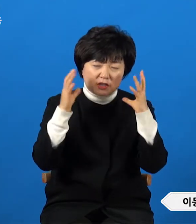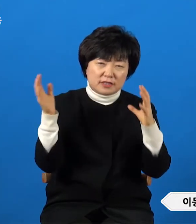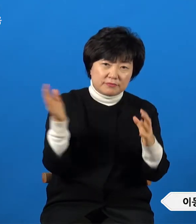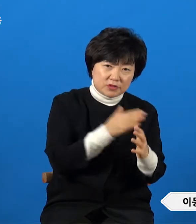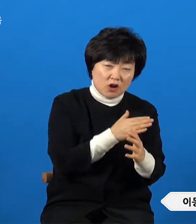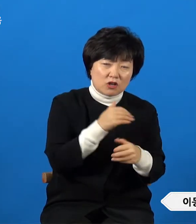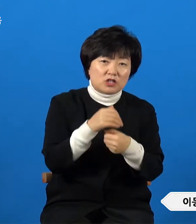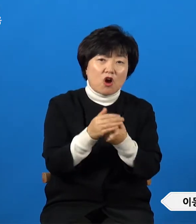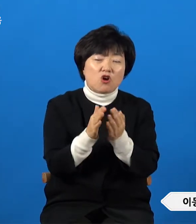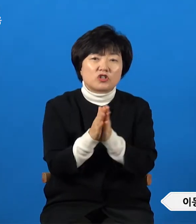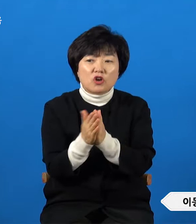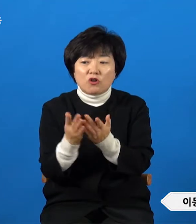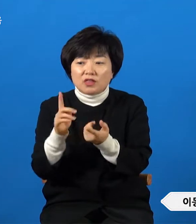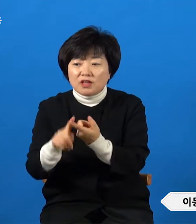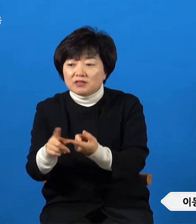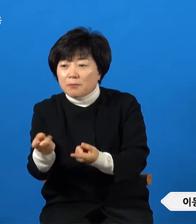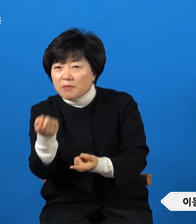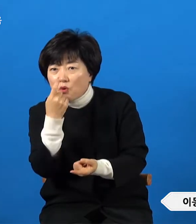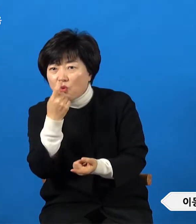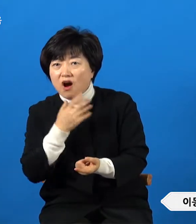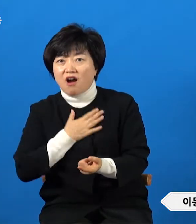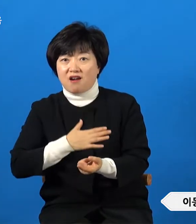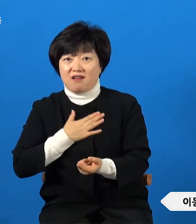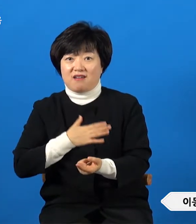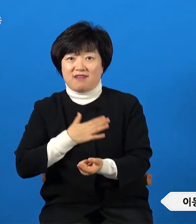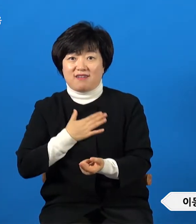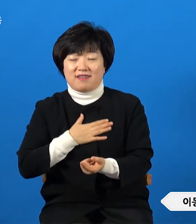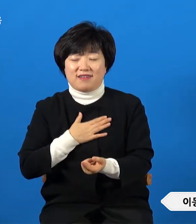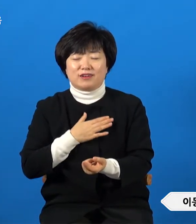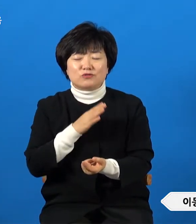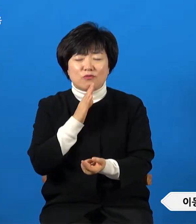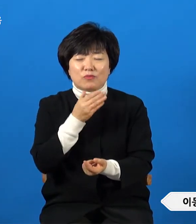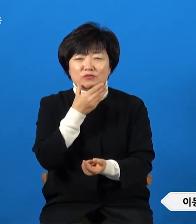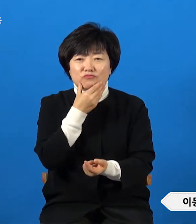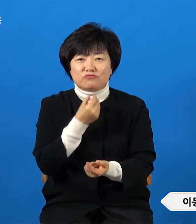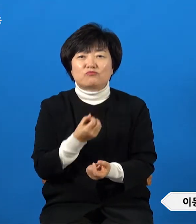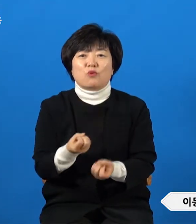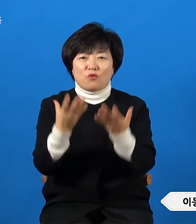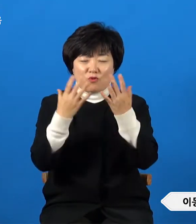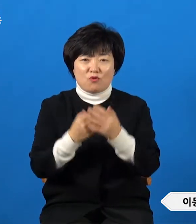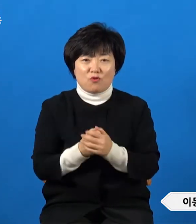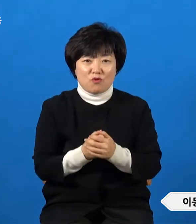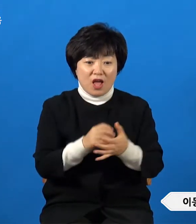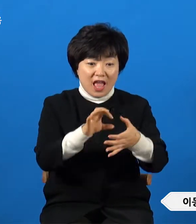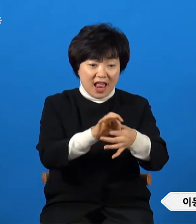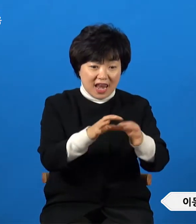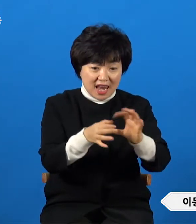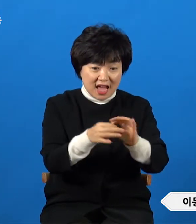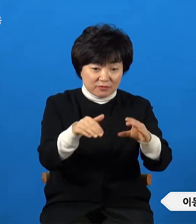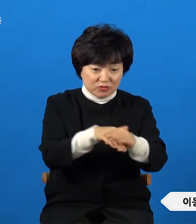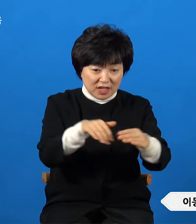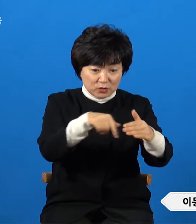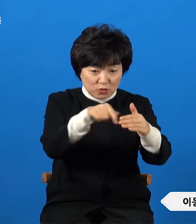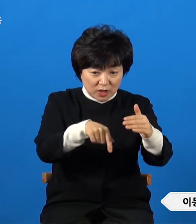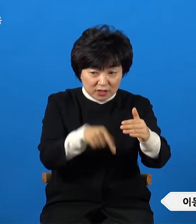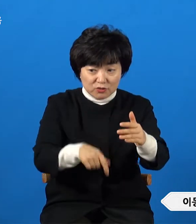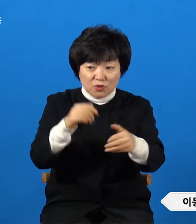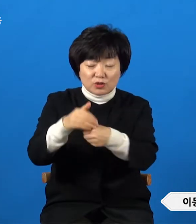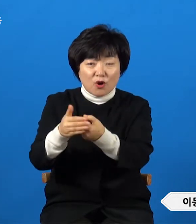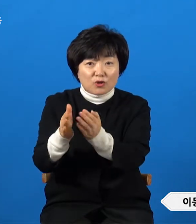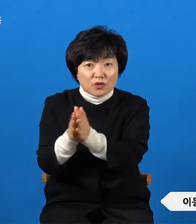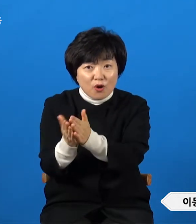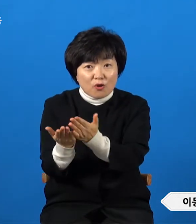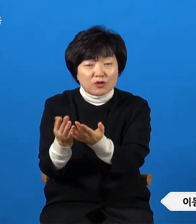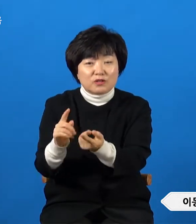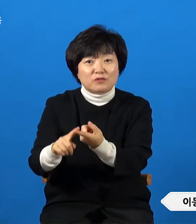어려서부터 성경을 접할 수가 있었다. 이것은 얼마나 놀라운 축복이에요. 그가 헬라 문화권에서 자라면서도 성경을 접할 수